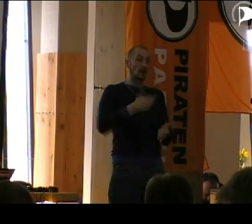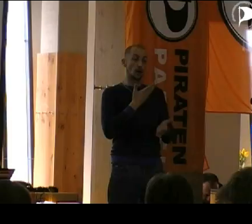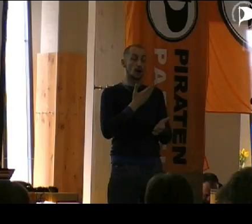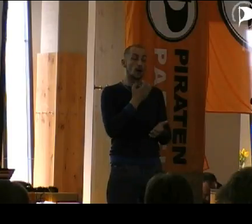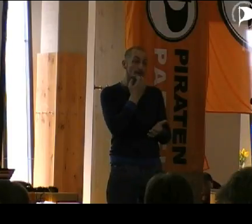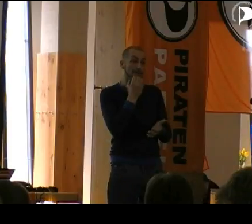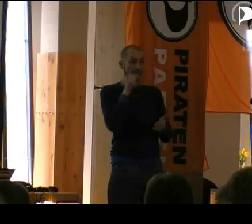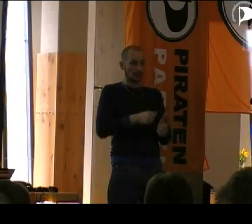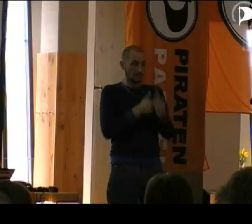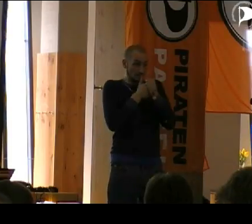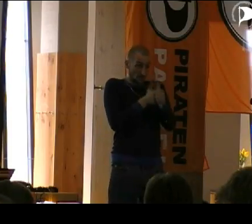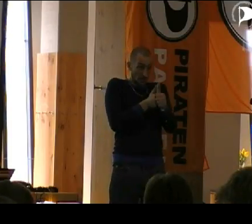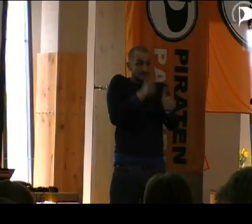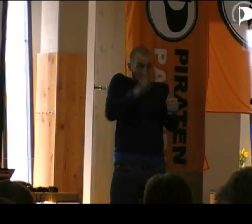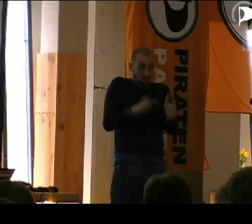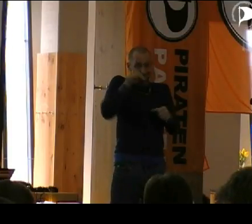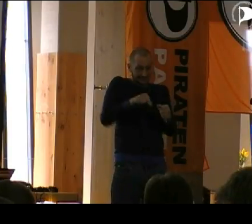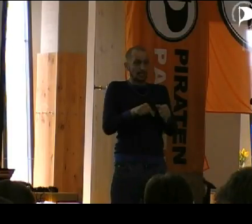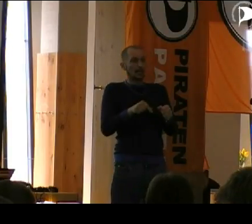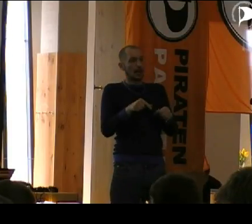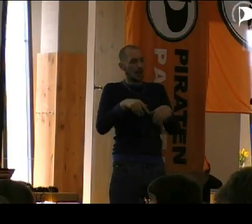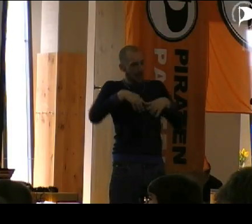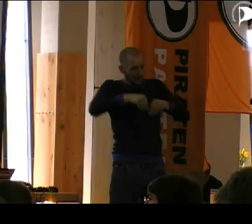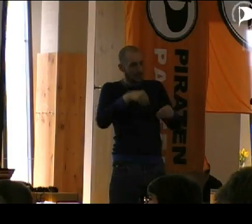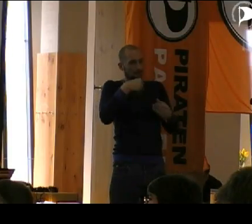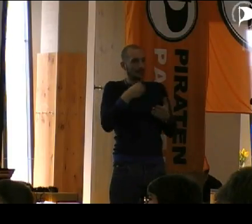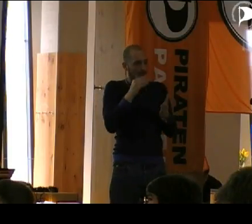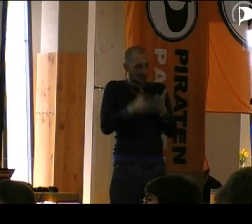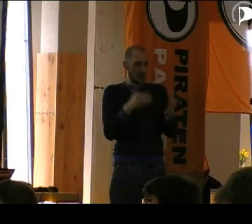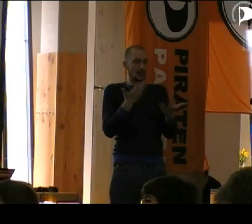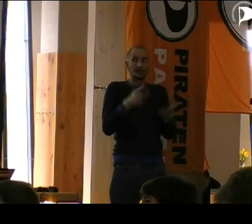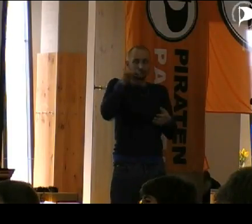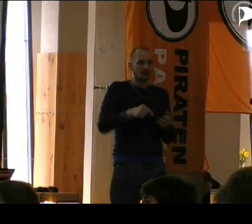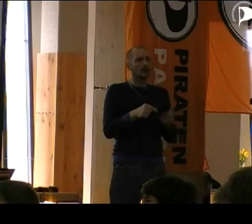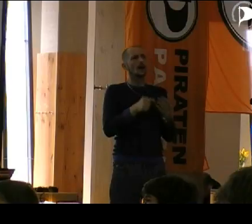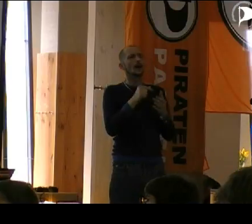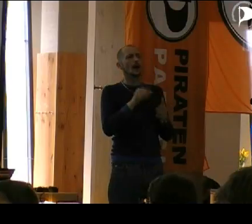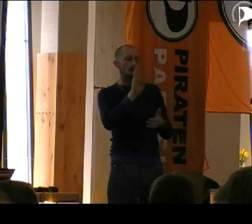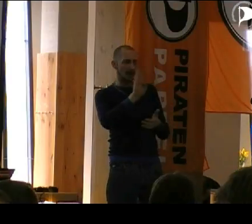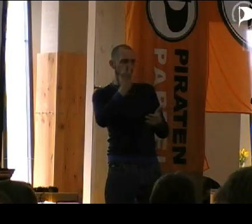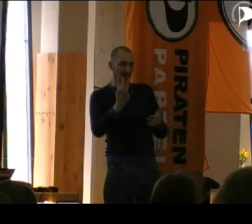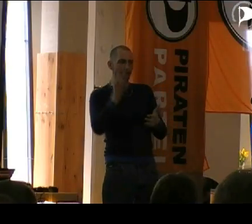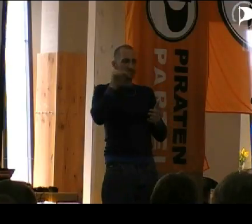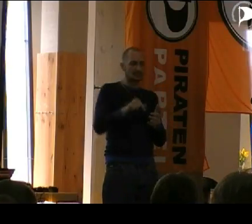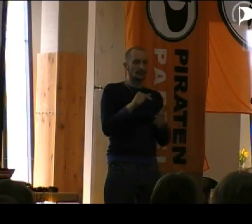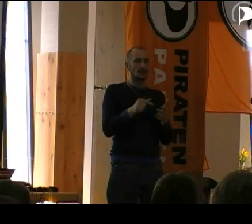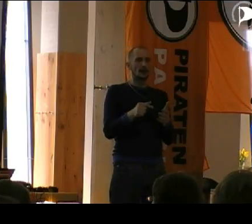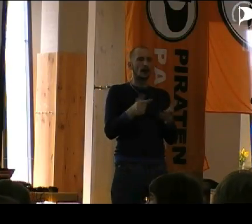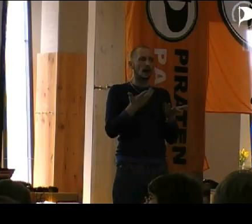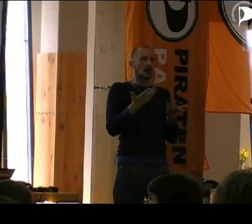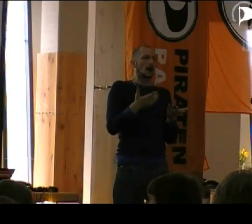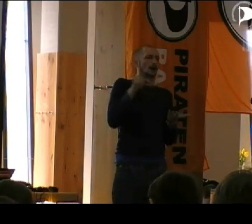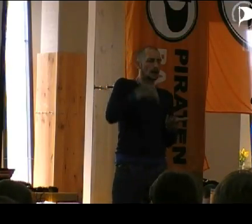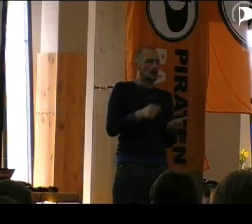einige auf geleitet ein regelmäßiges pressemann wurde jedoch in baden württemberg weit alle zwei wochen dann ist auch noch ein paar